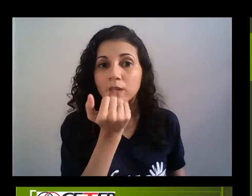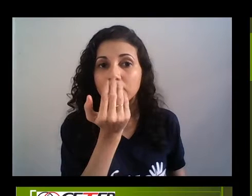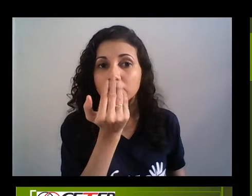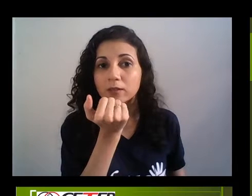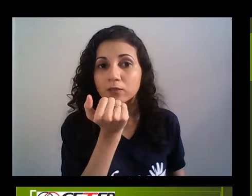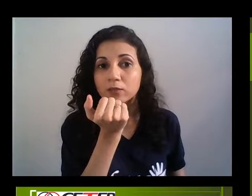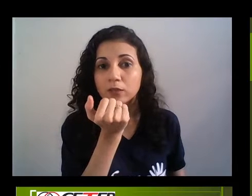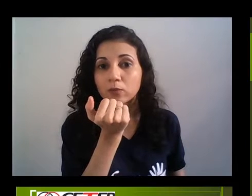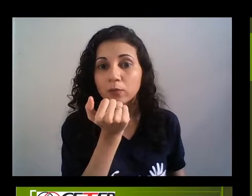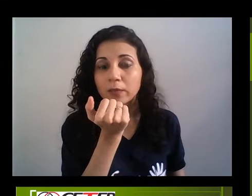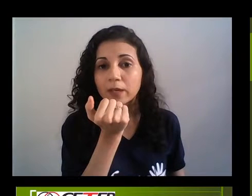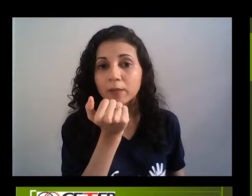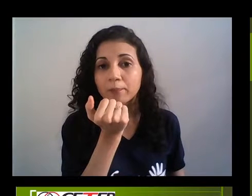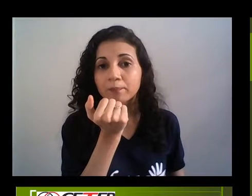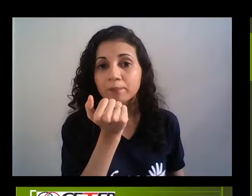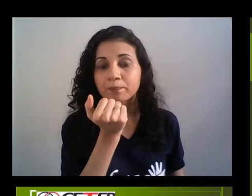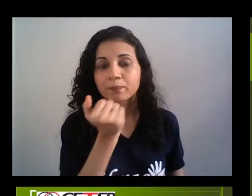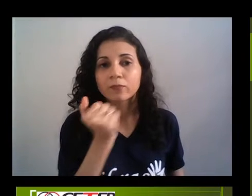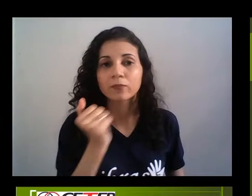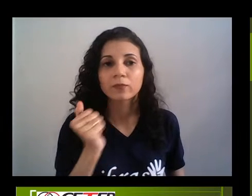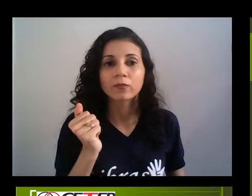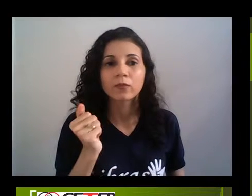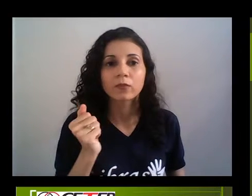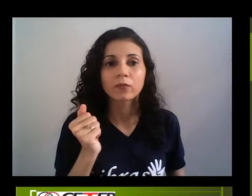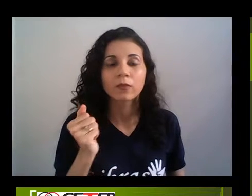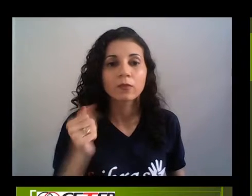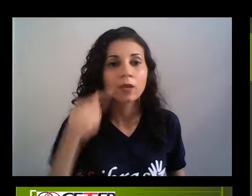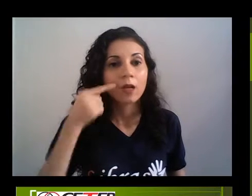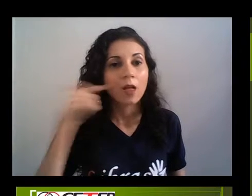Comer. Isso aqui é o sinal de comer.